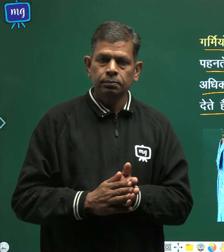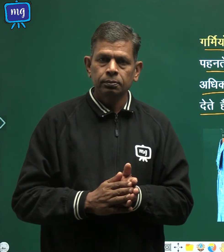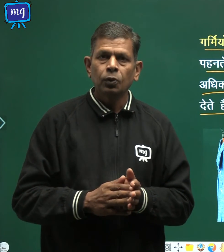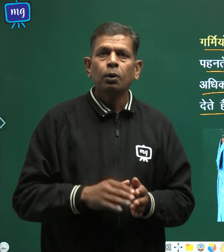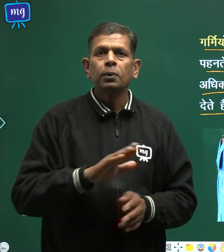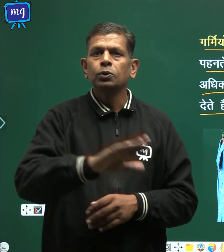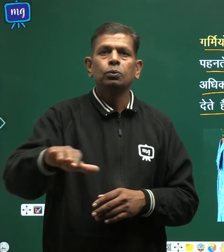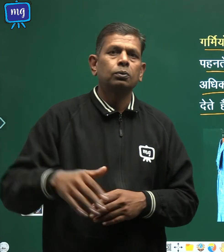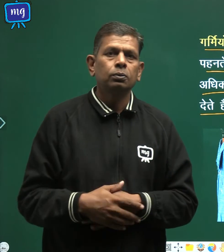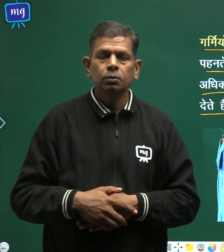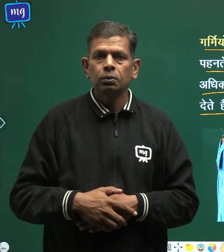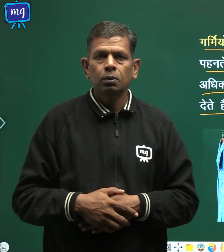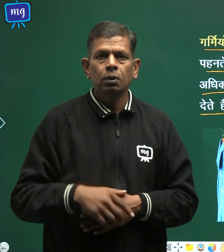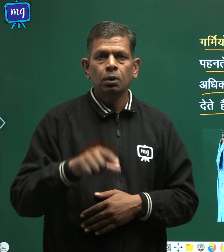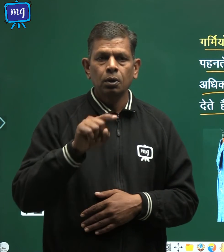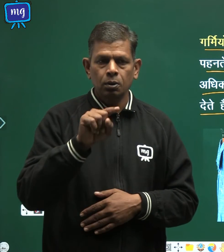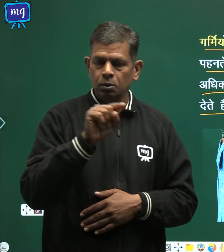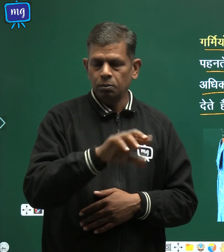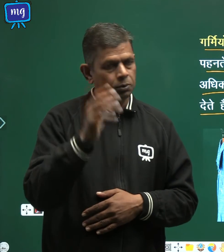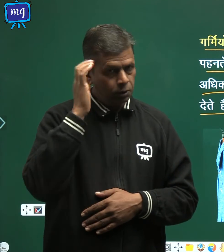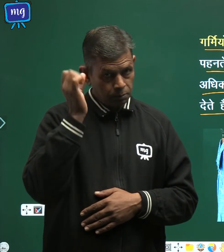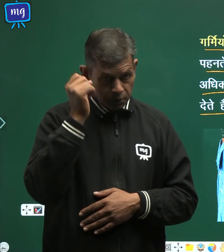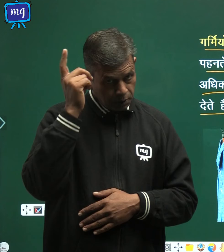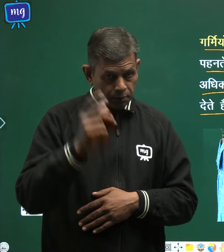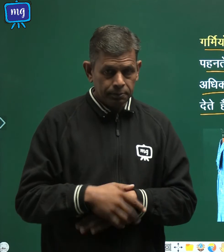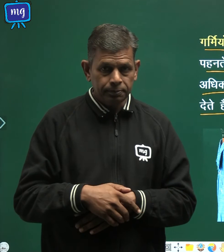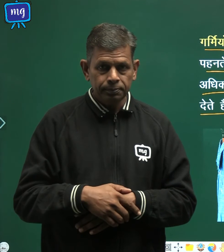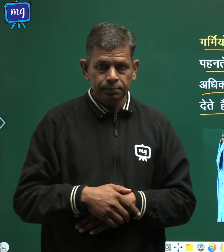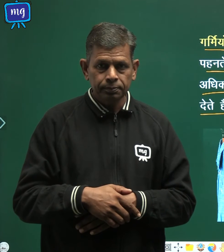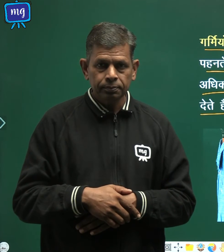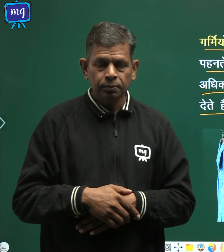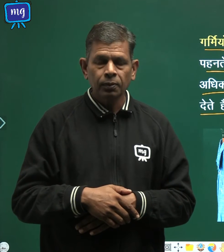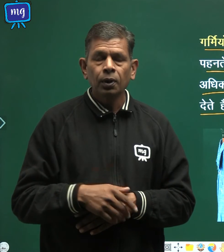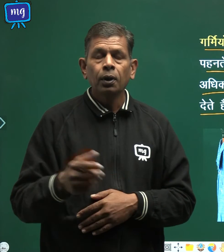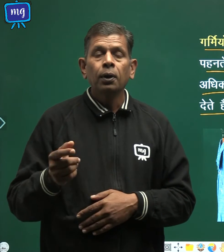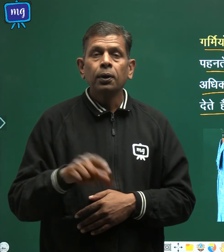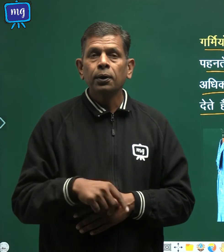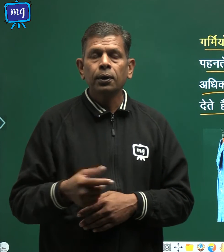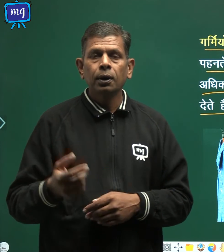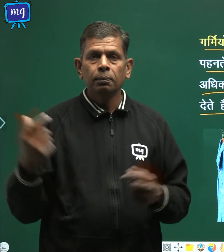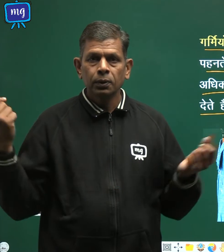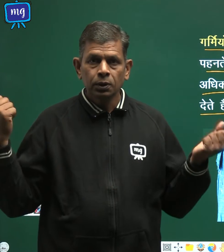तो बच्चों, अब आप समझ गए होंगे कि सर्दियों में हम